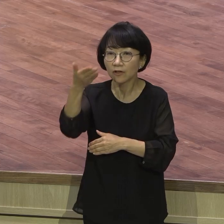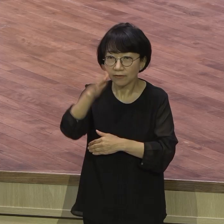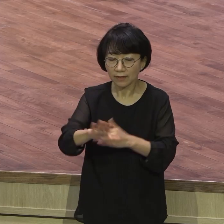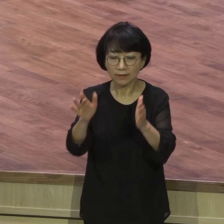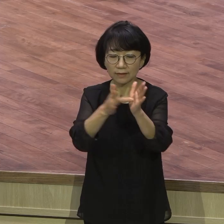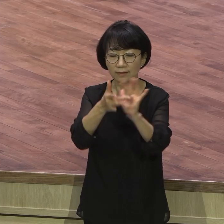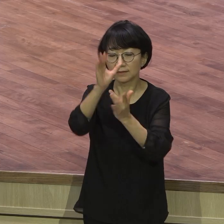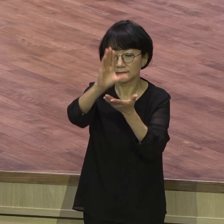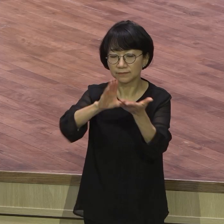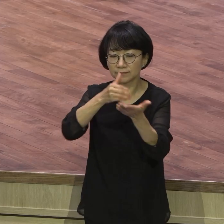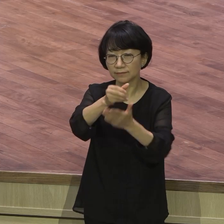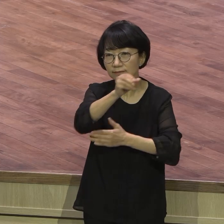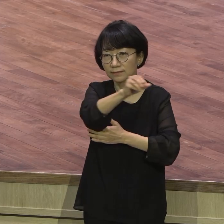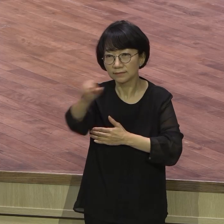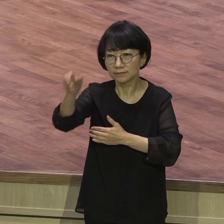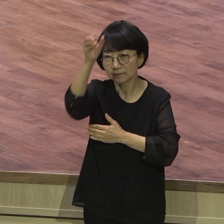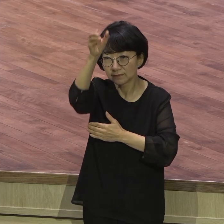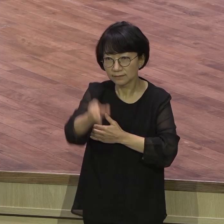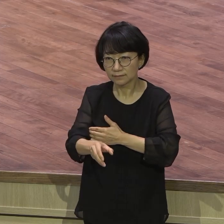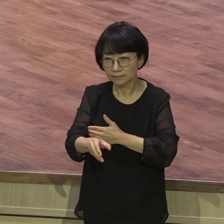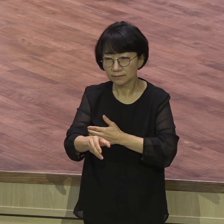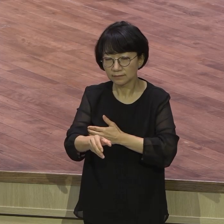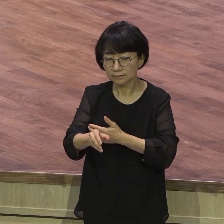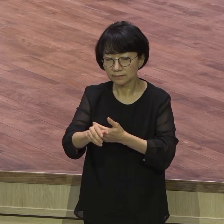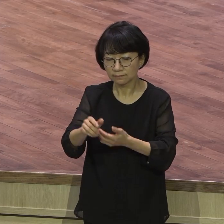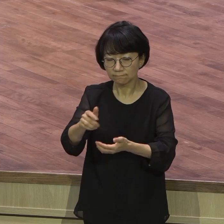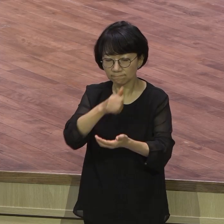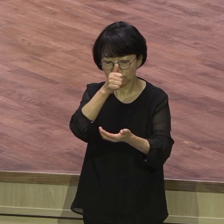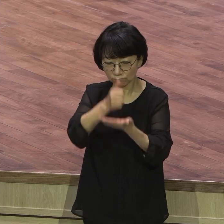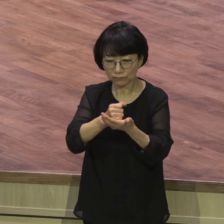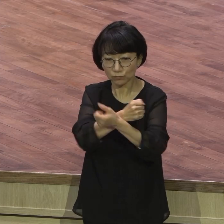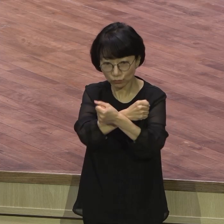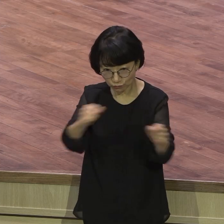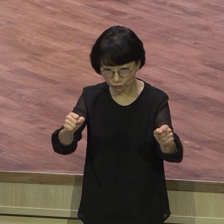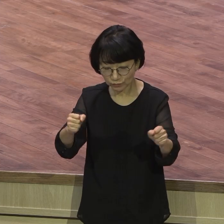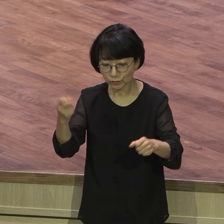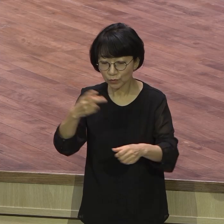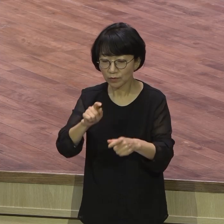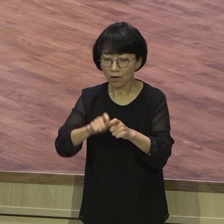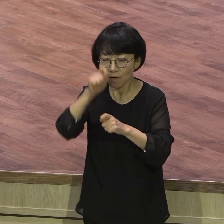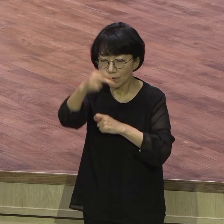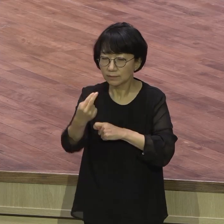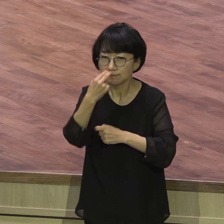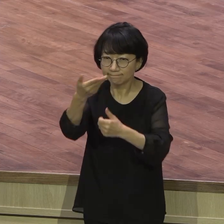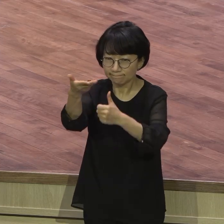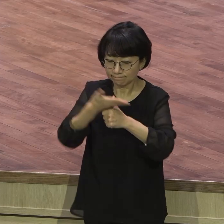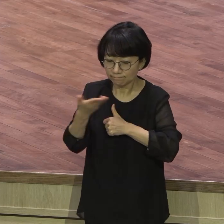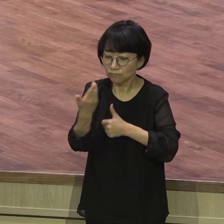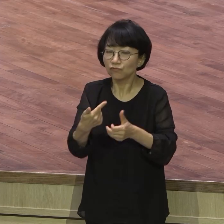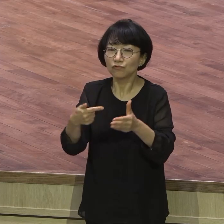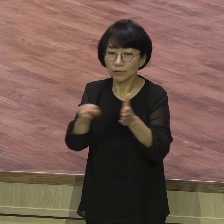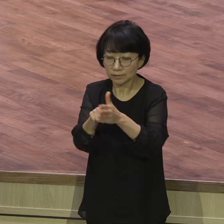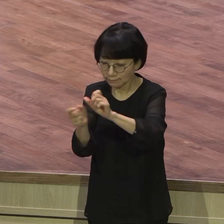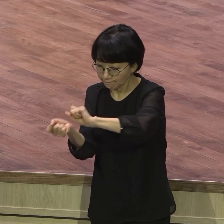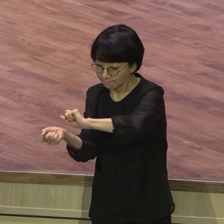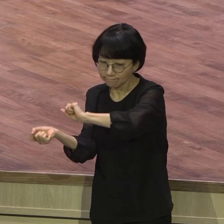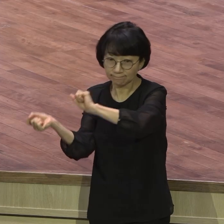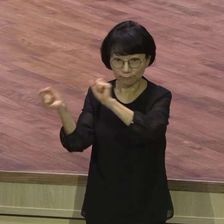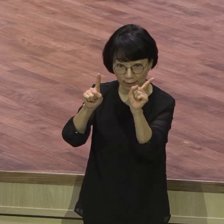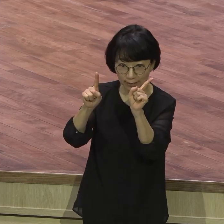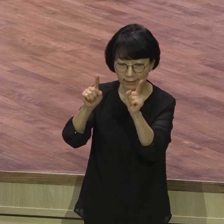인하여 영원한 생명을 주시기 위해서 부활하셔서 우리에게 이런 저주